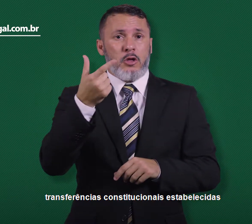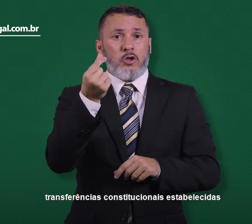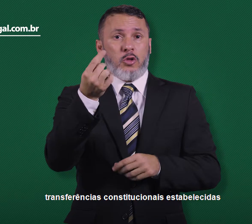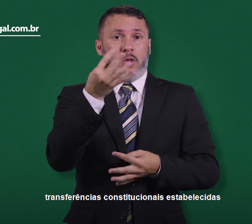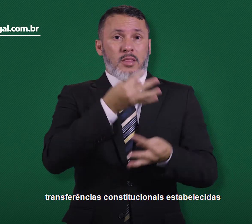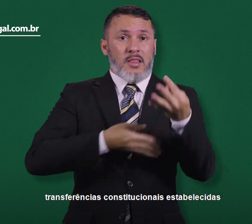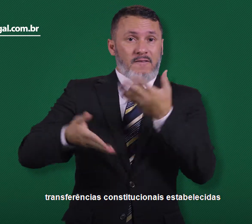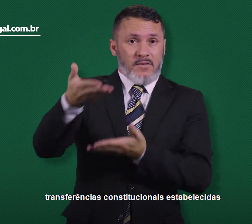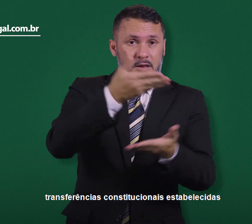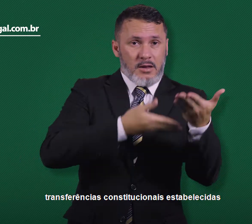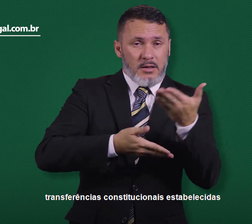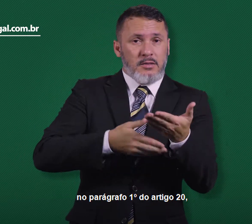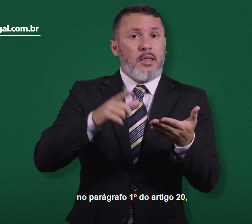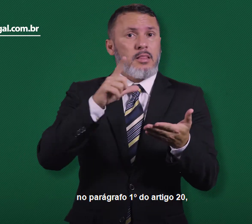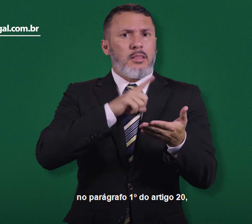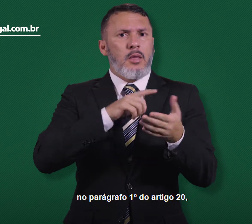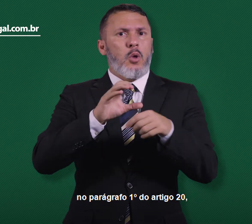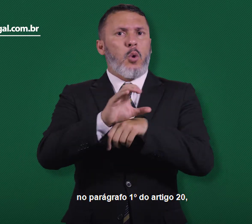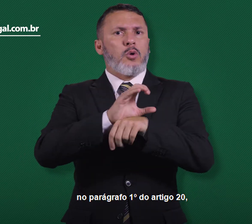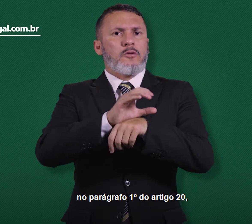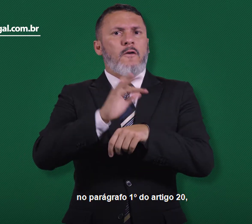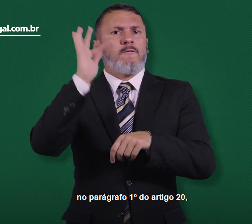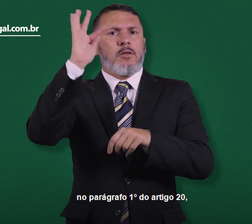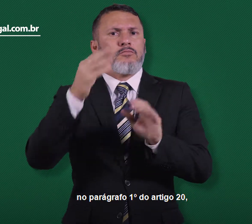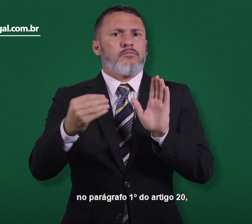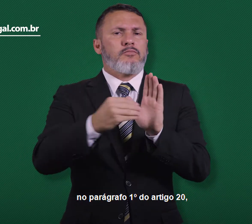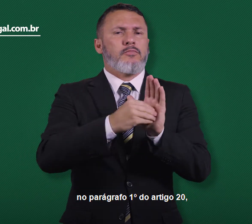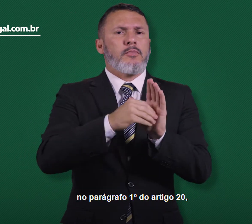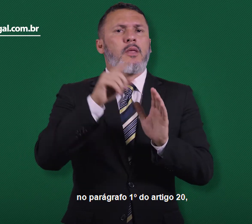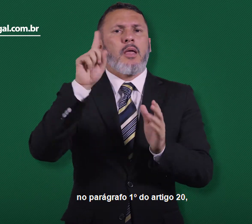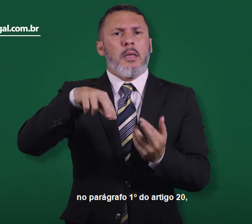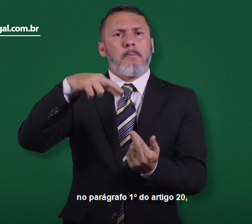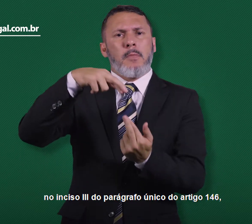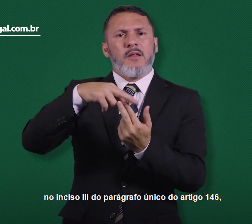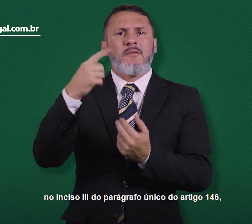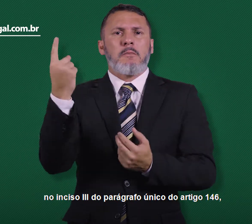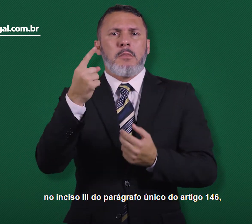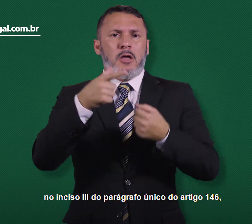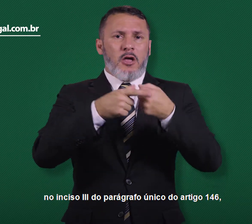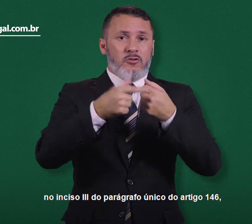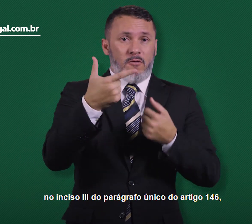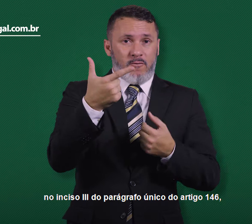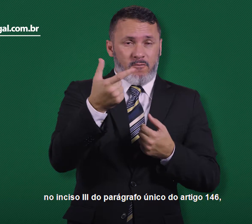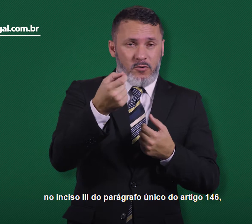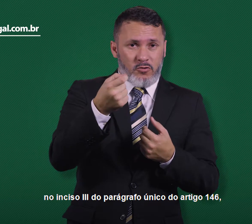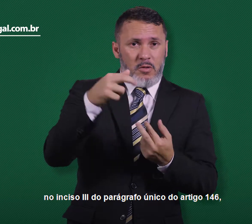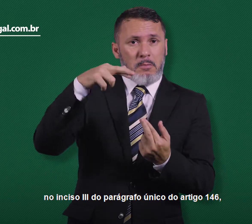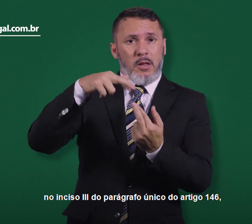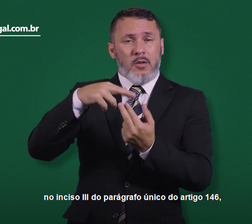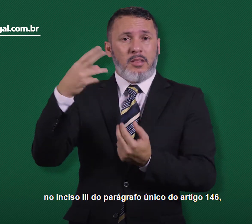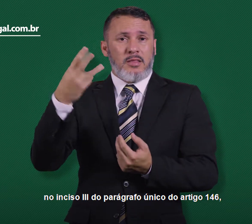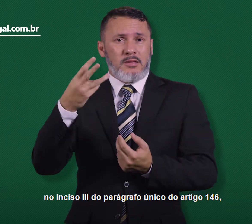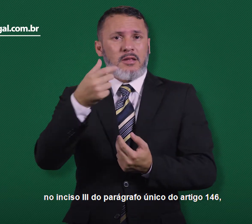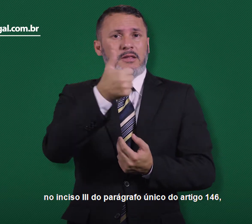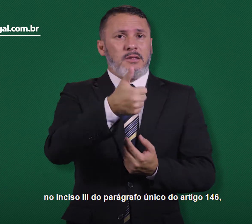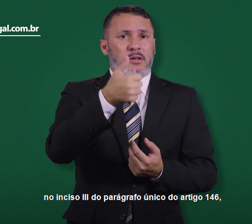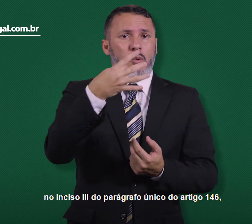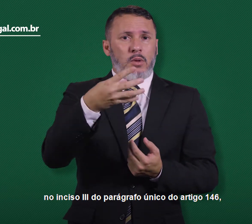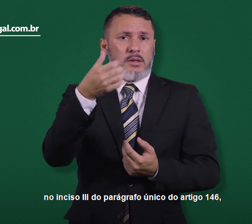constitucionais estabelecidas no parágrafo 1º do artigo 20, no inciso 3º do parágrafo único do artigo